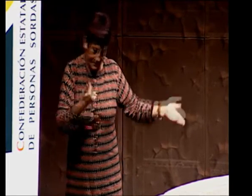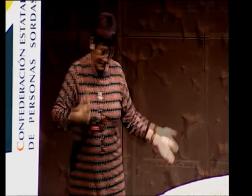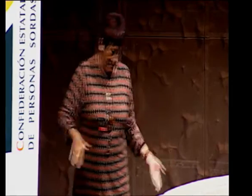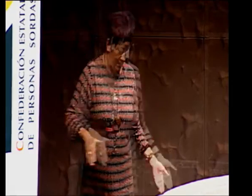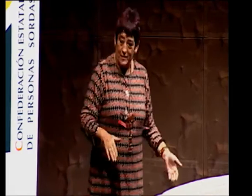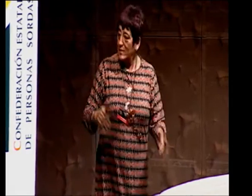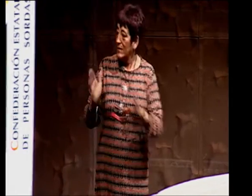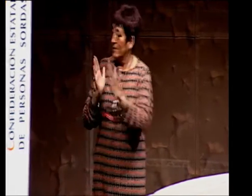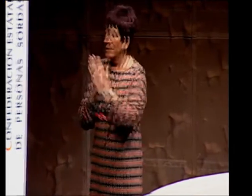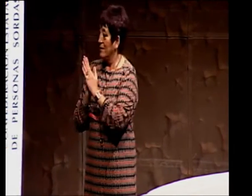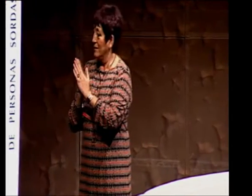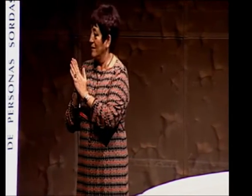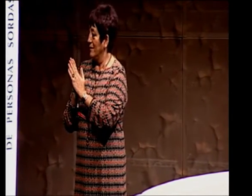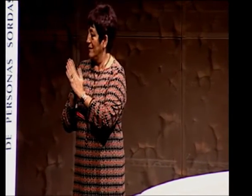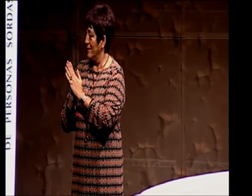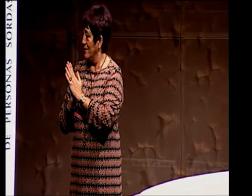todos